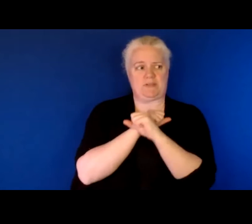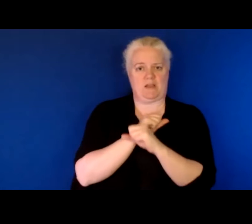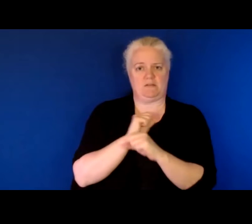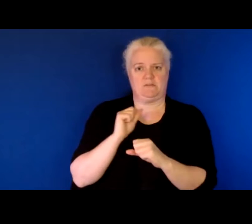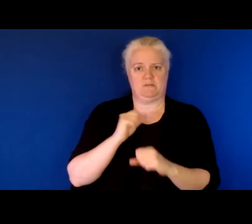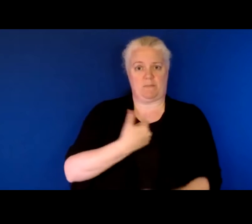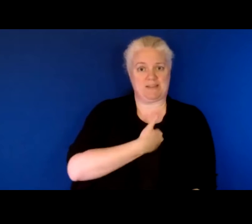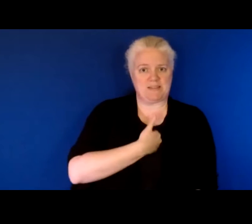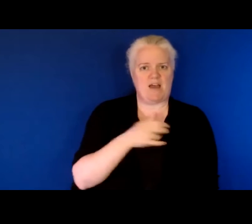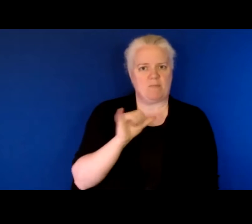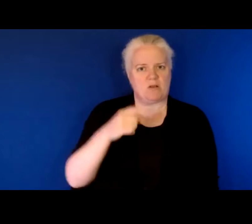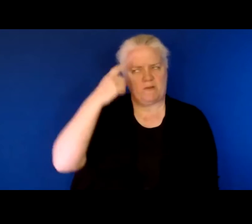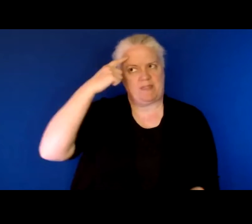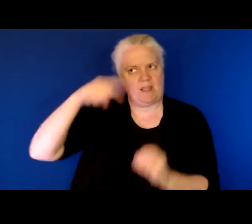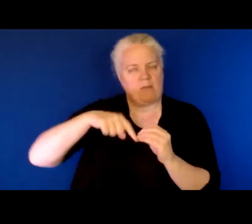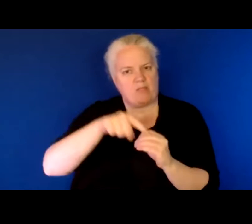师工作人员。